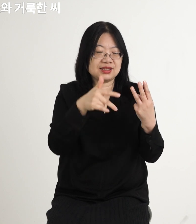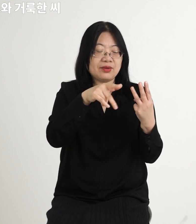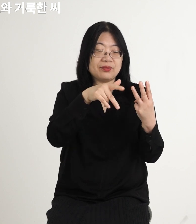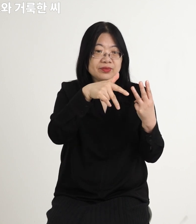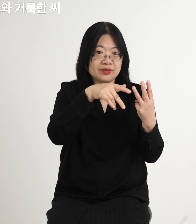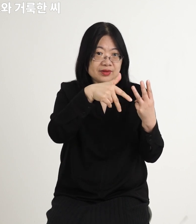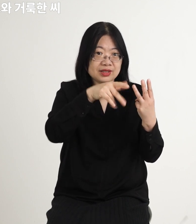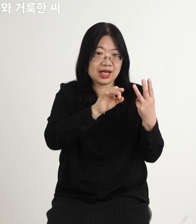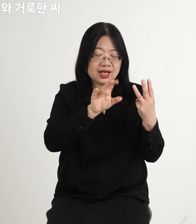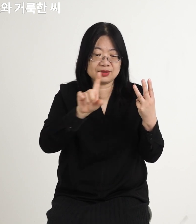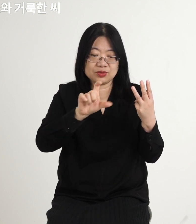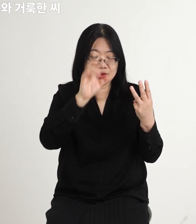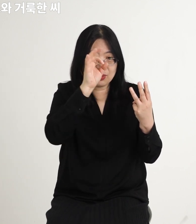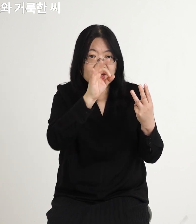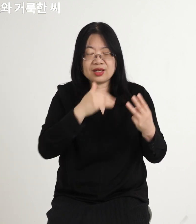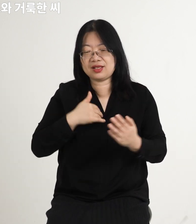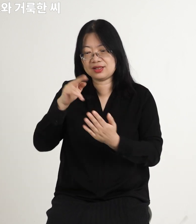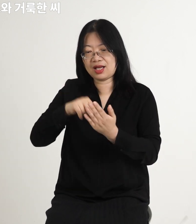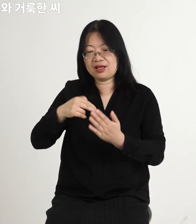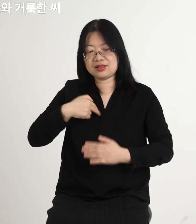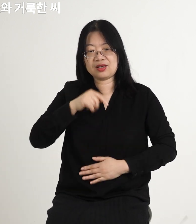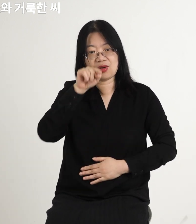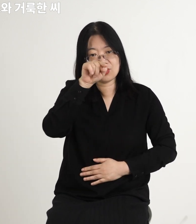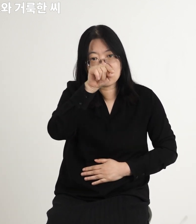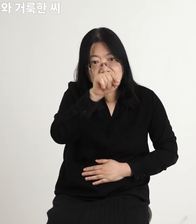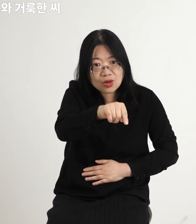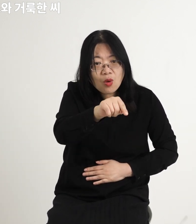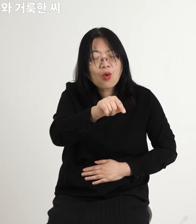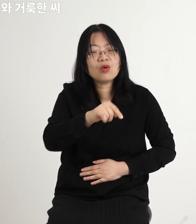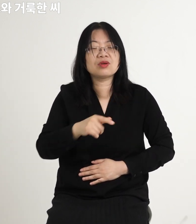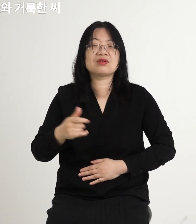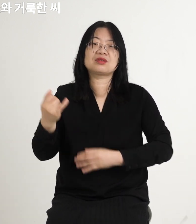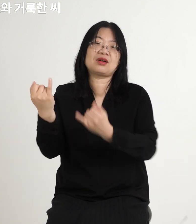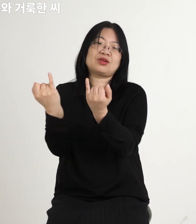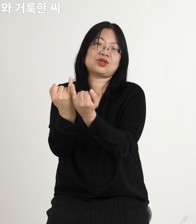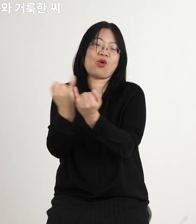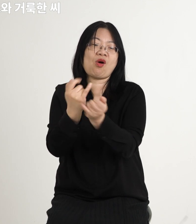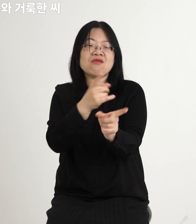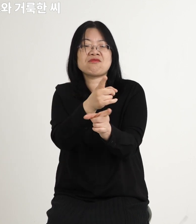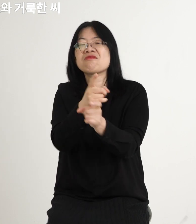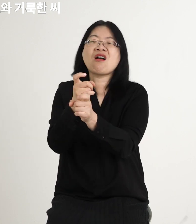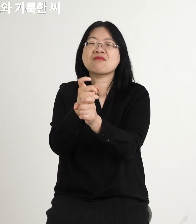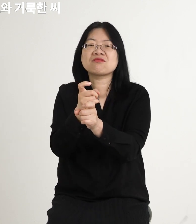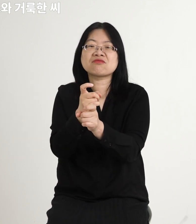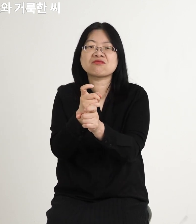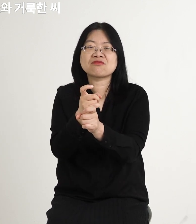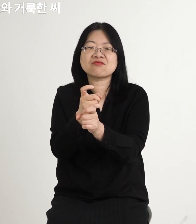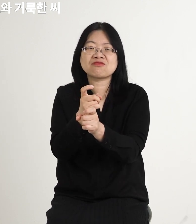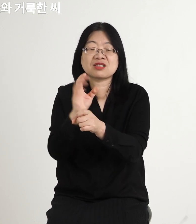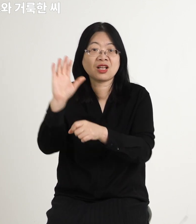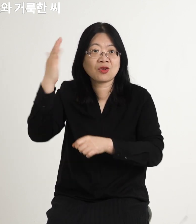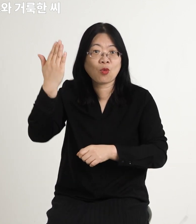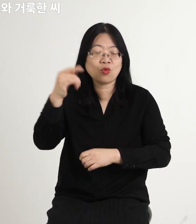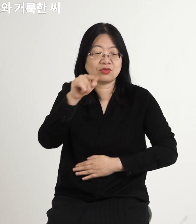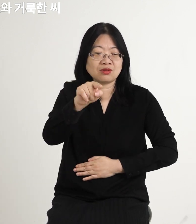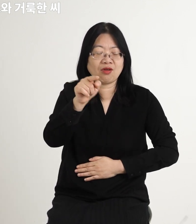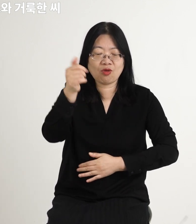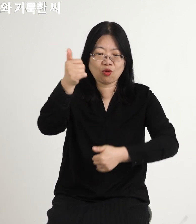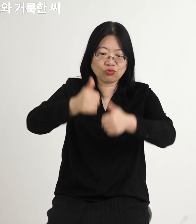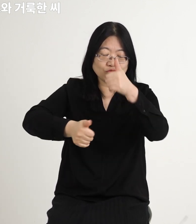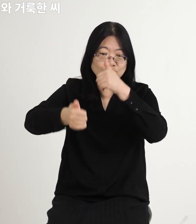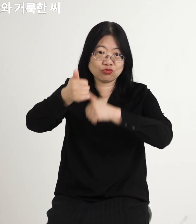읽겠습니다. 내가 너로 여자와 원수가 되게 하고 네